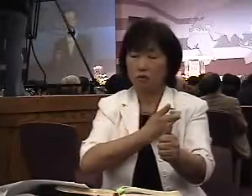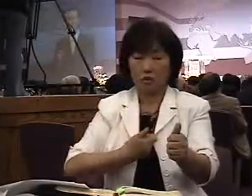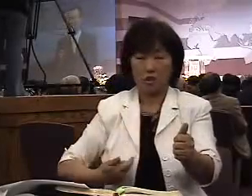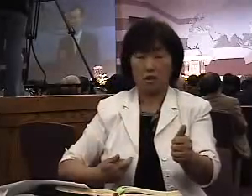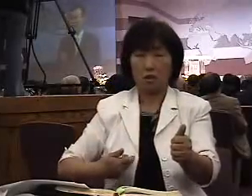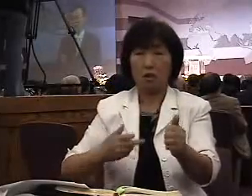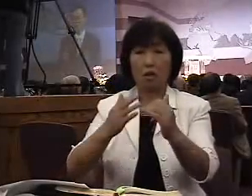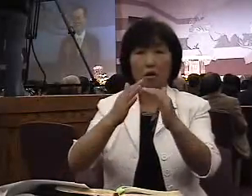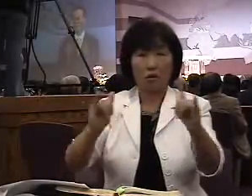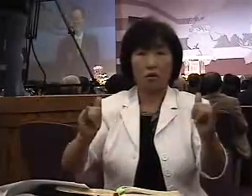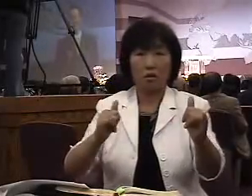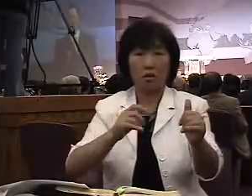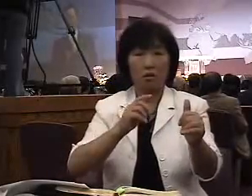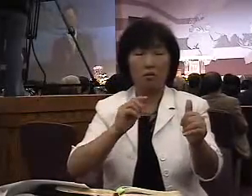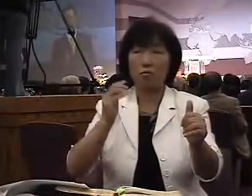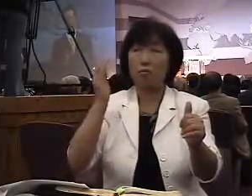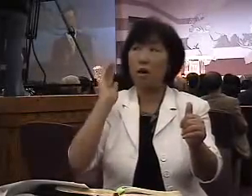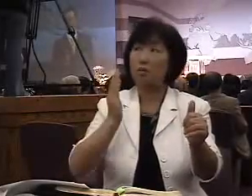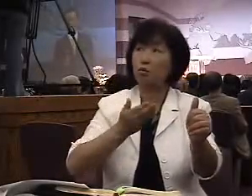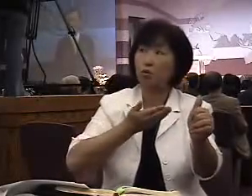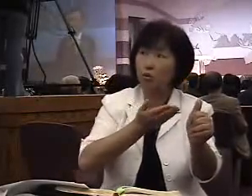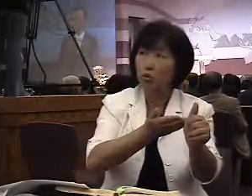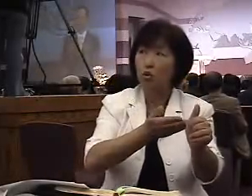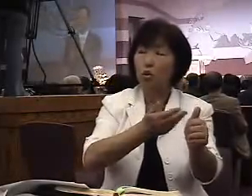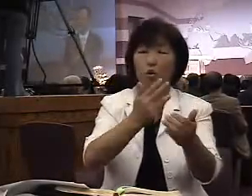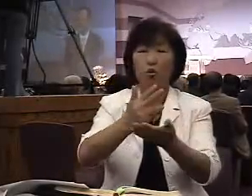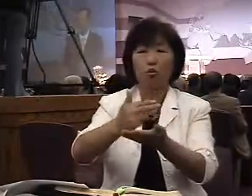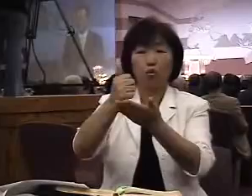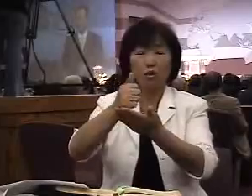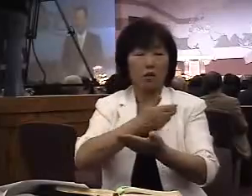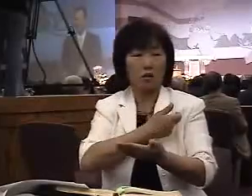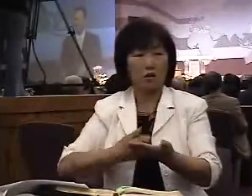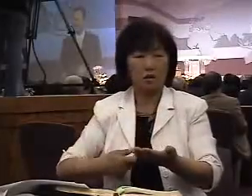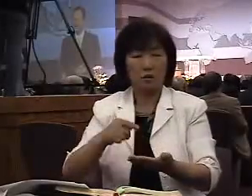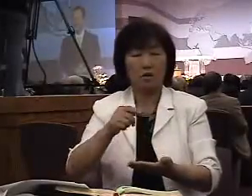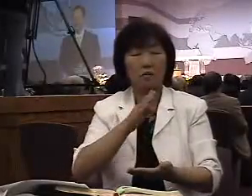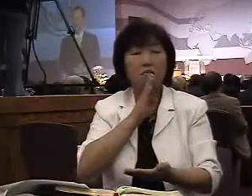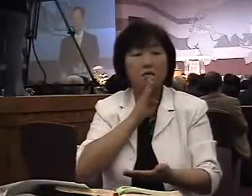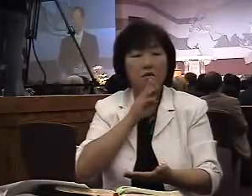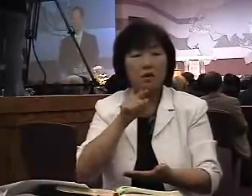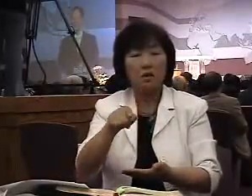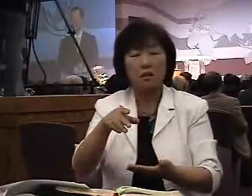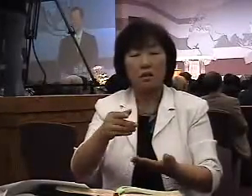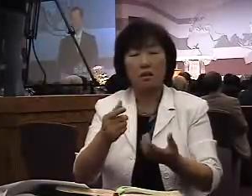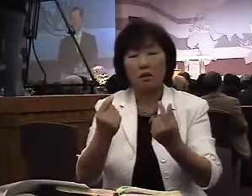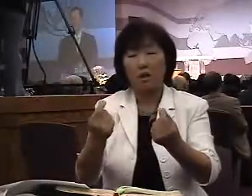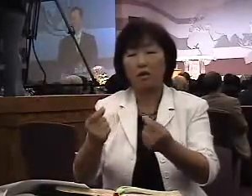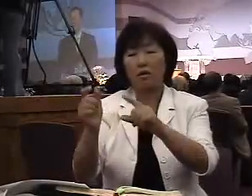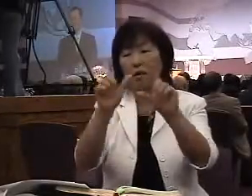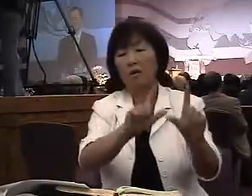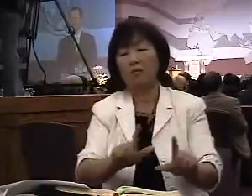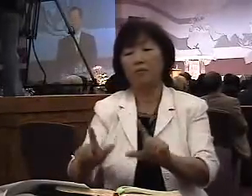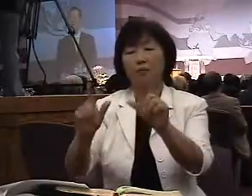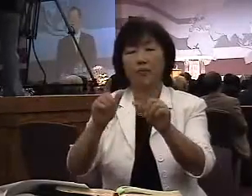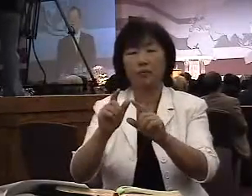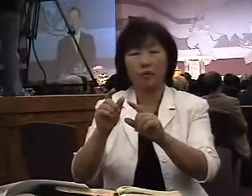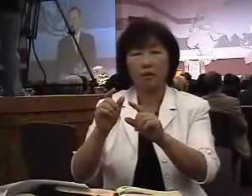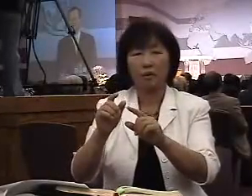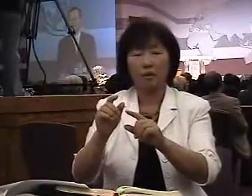주시는 말씀입니다. 주님의 제자들은 바로 이렇게 살아야 한다. 주님의 제자들은